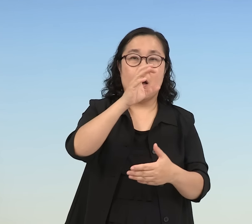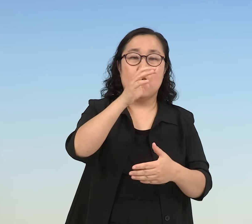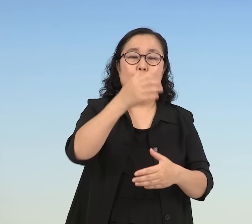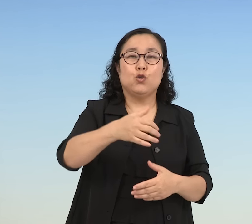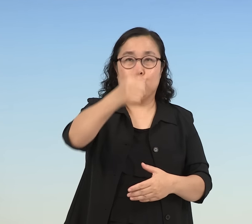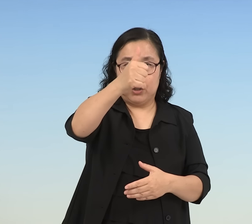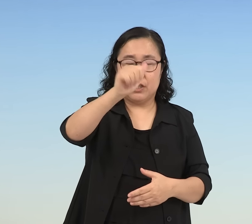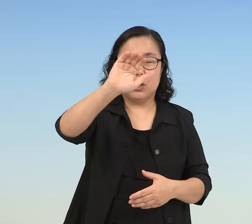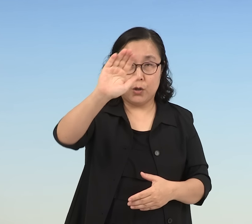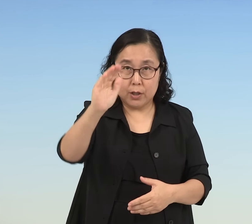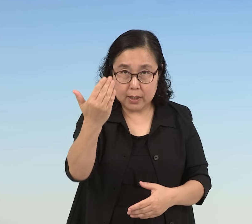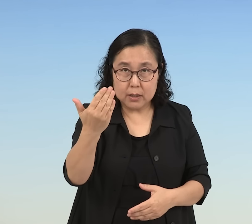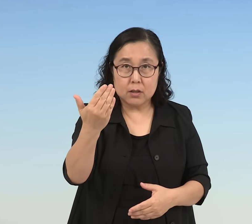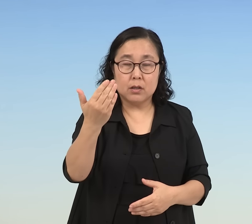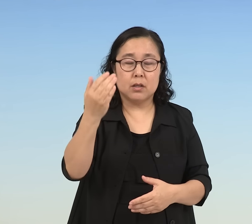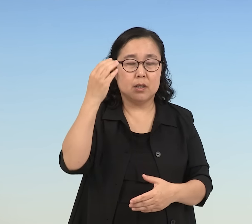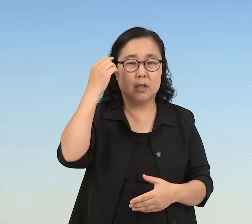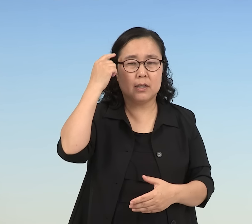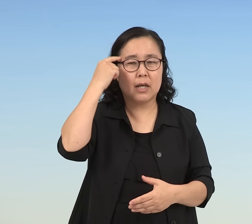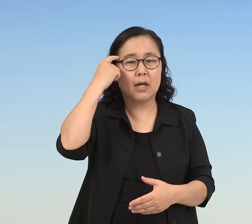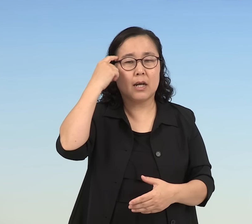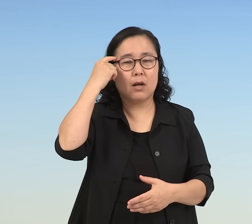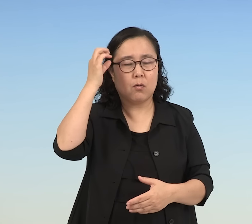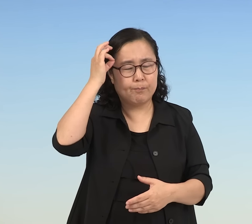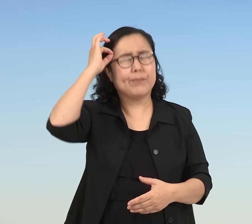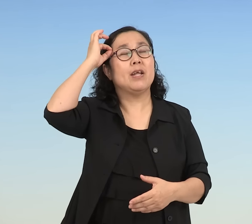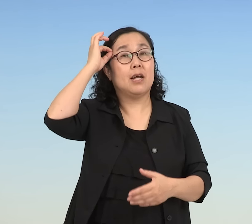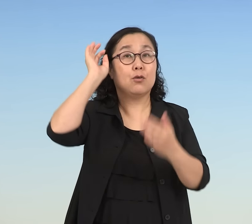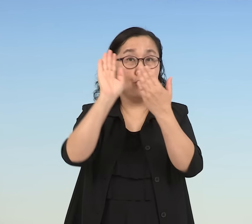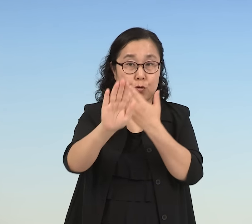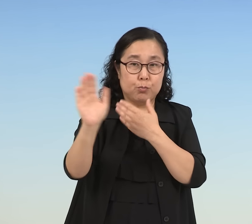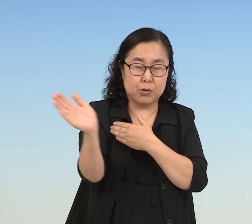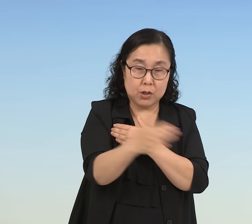사실을 인식하면서부터 다윗의 이 삶은